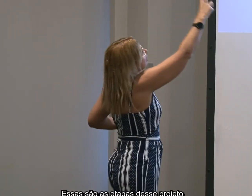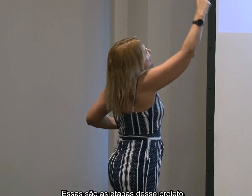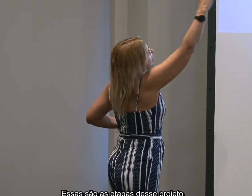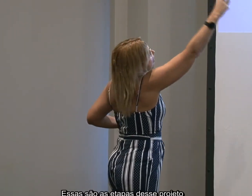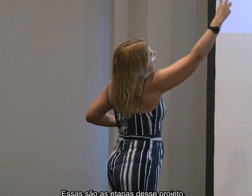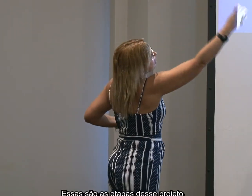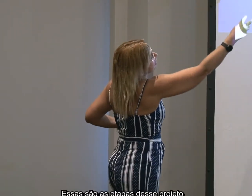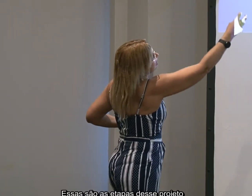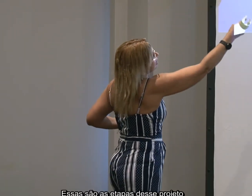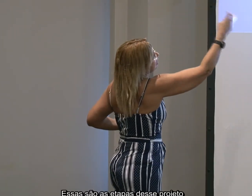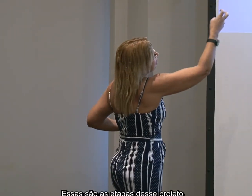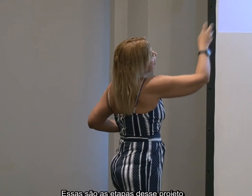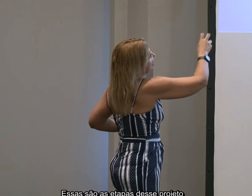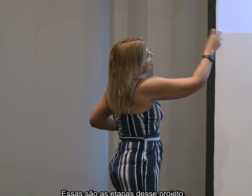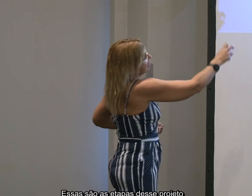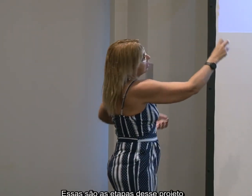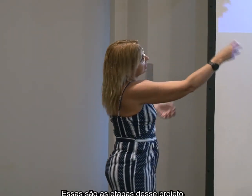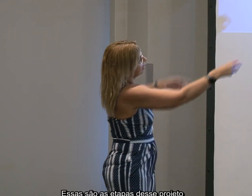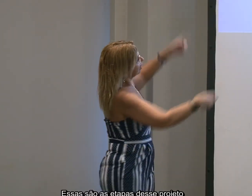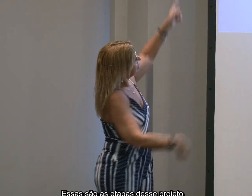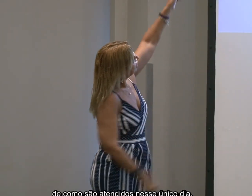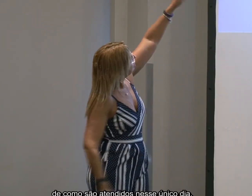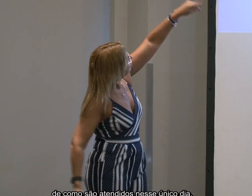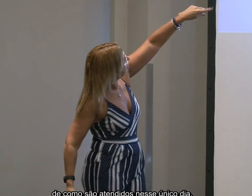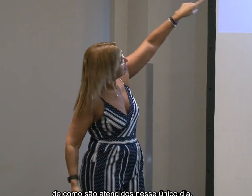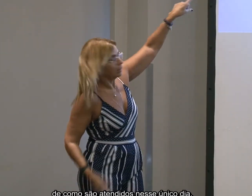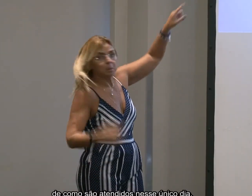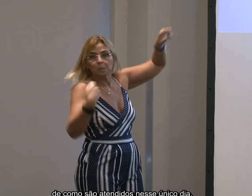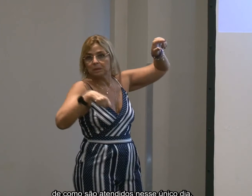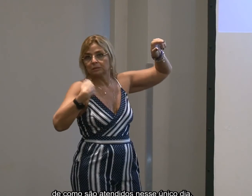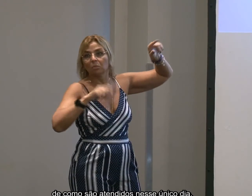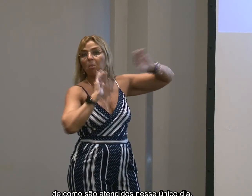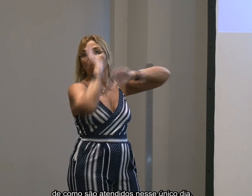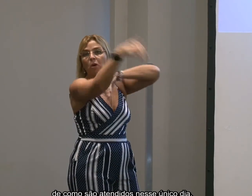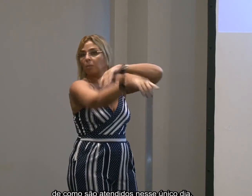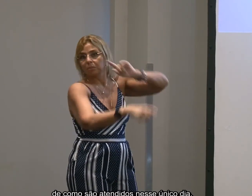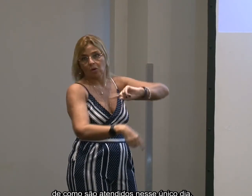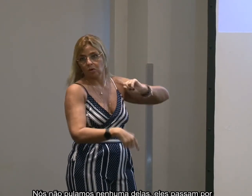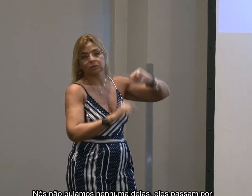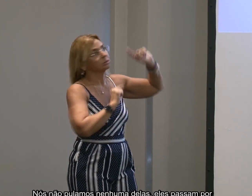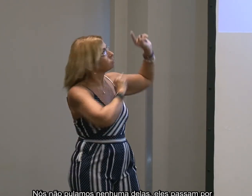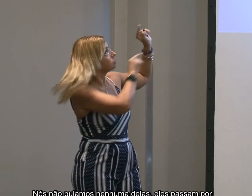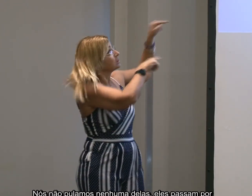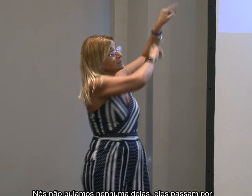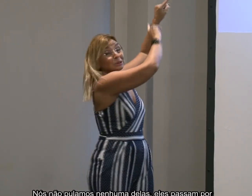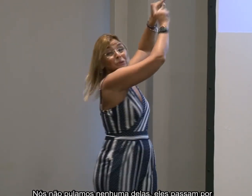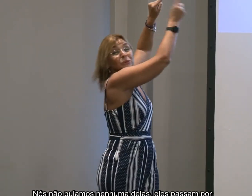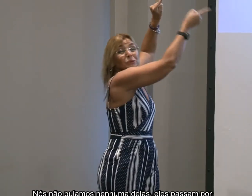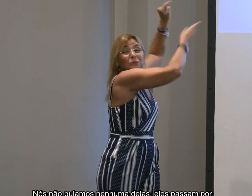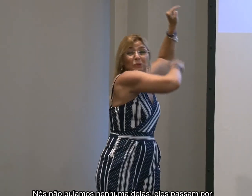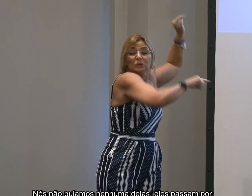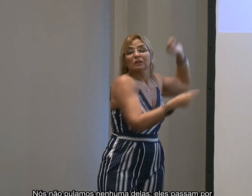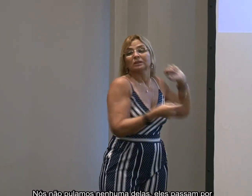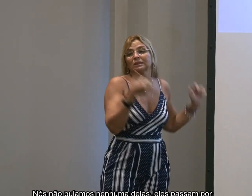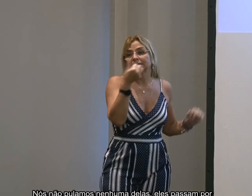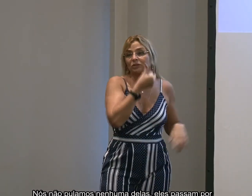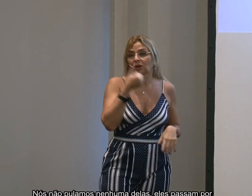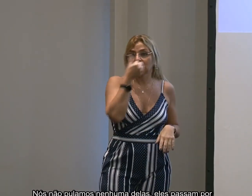Então, essas são as etapas desse projeto, de como são atendidos nesse único dia. A gente não pula nenhuma delas, eles passam